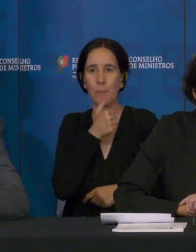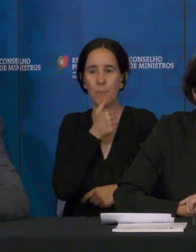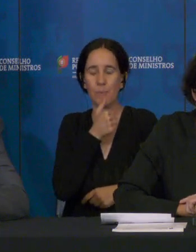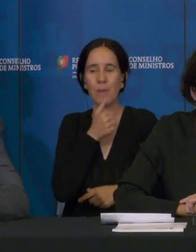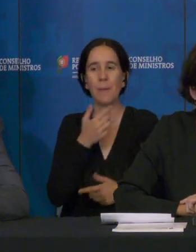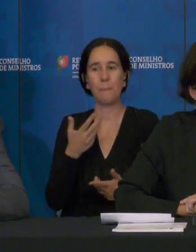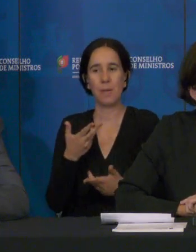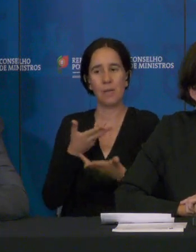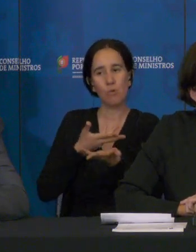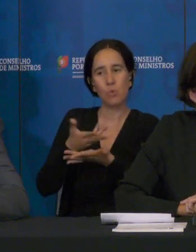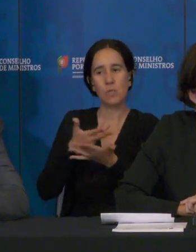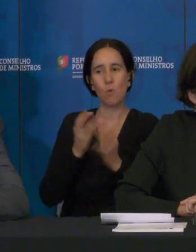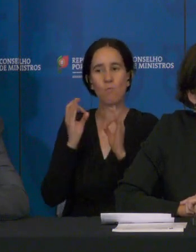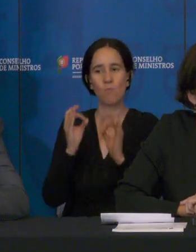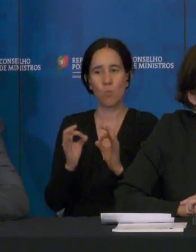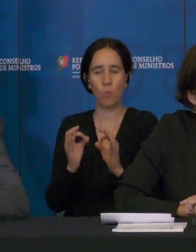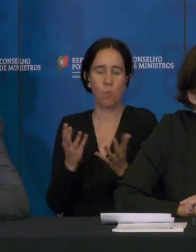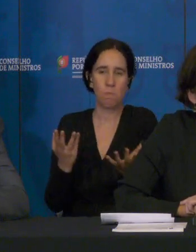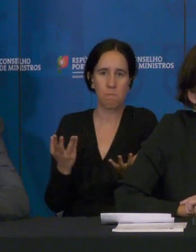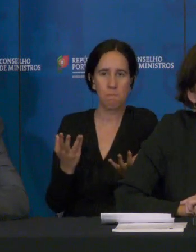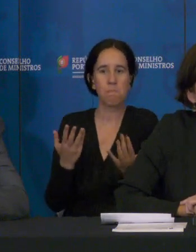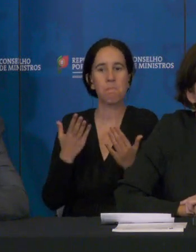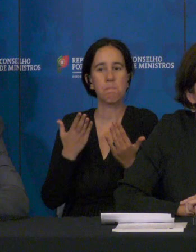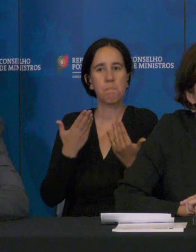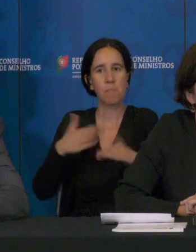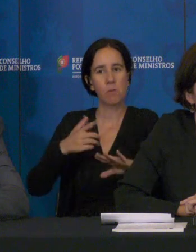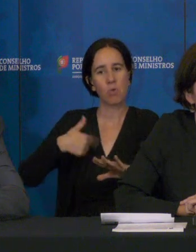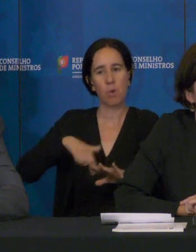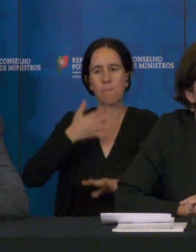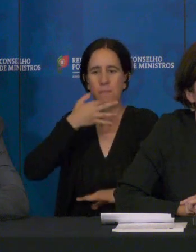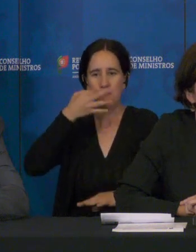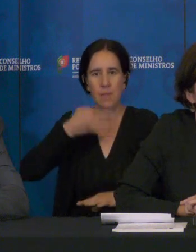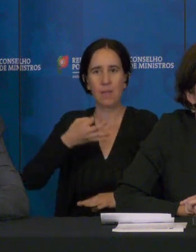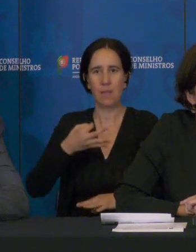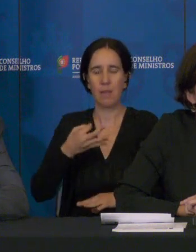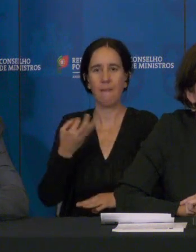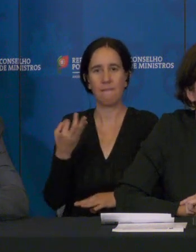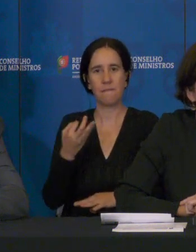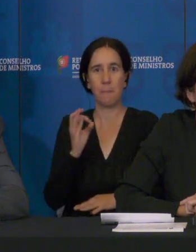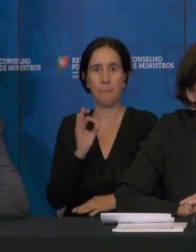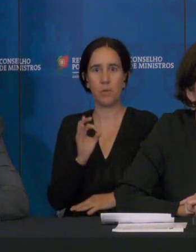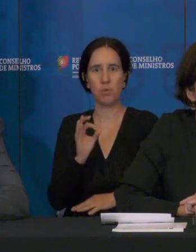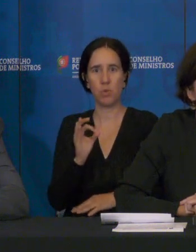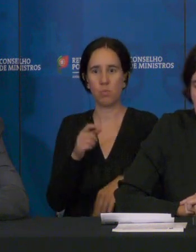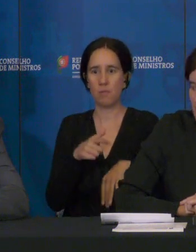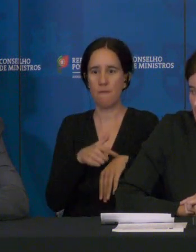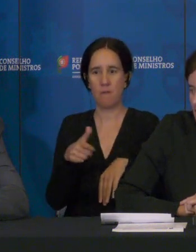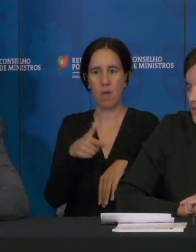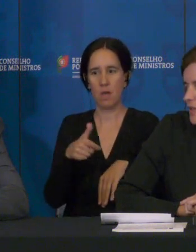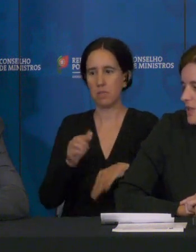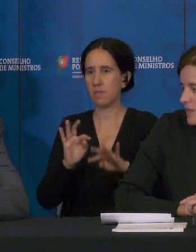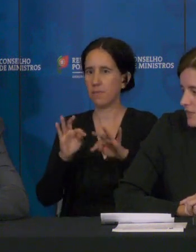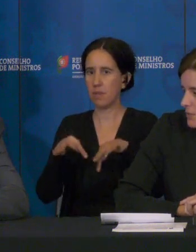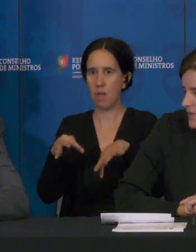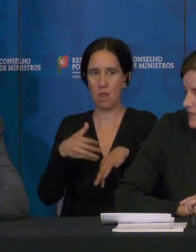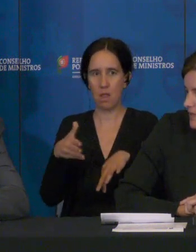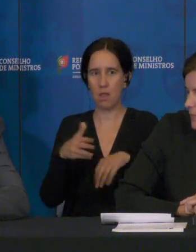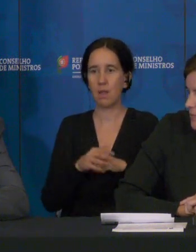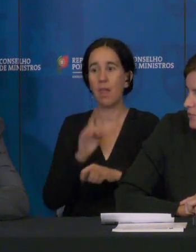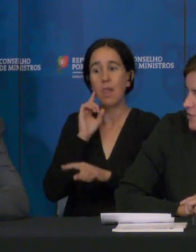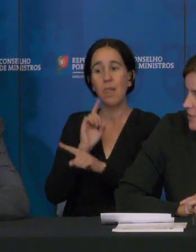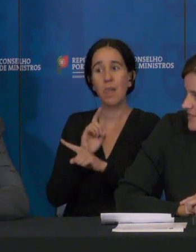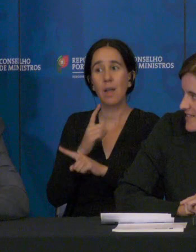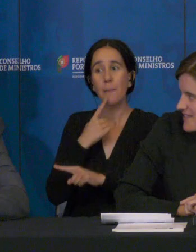para que as negociações se concluem, mas estamos em crer que estão mesmo nas fases finais. Relativamente